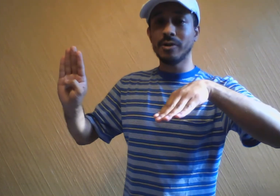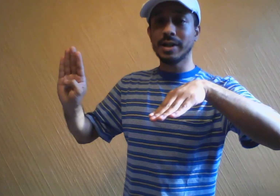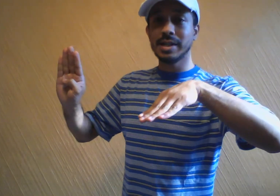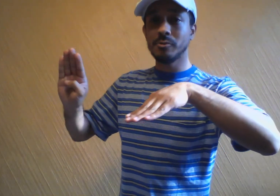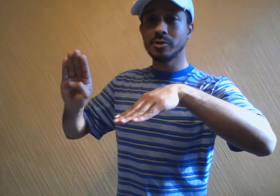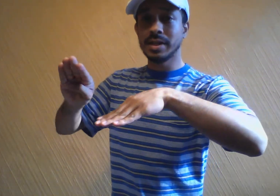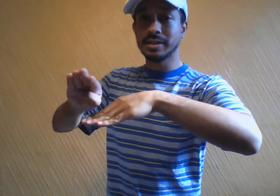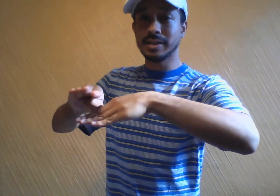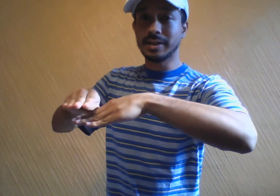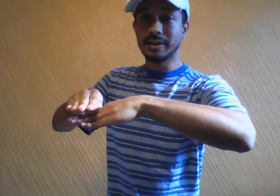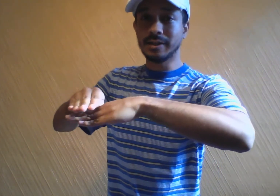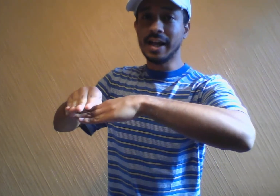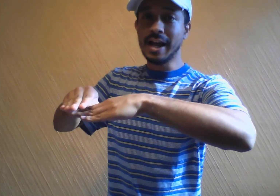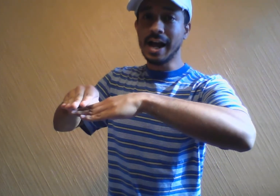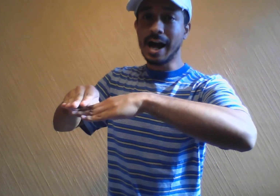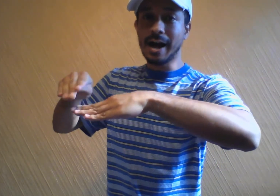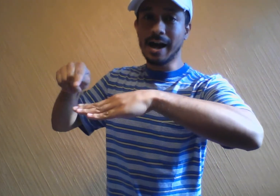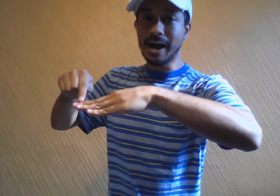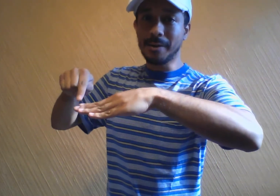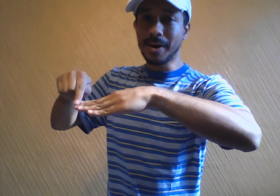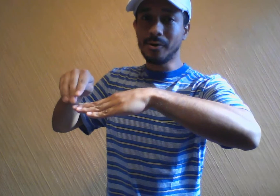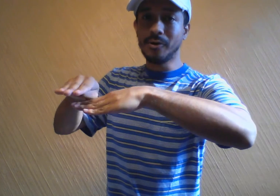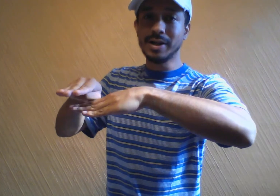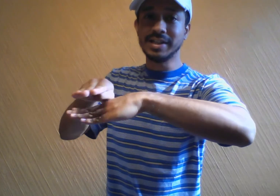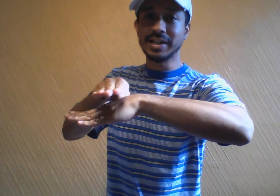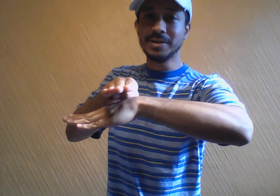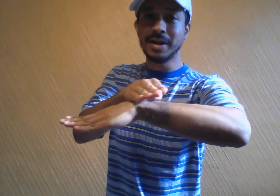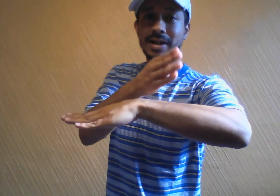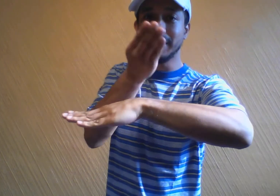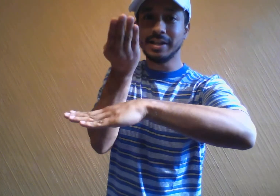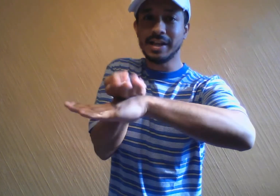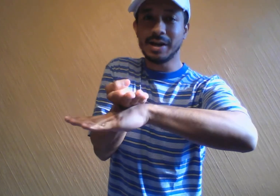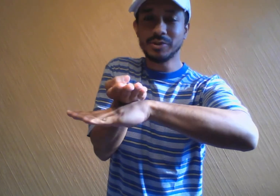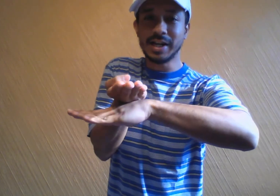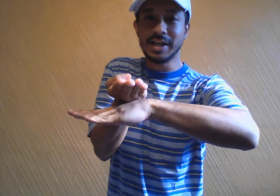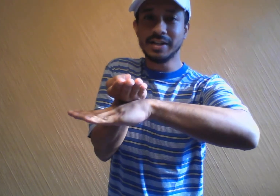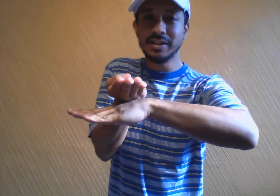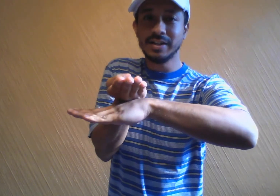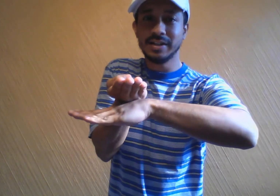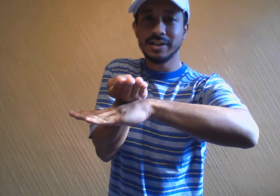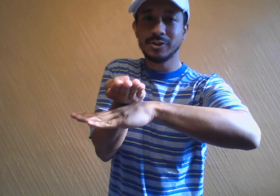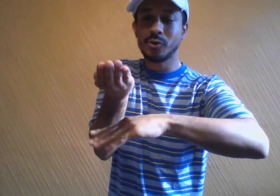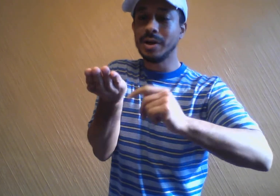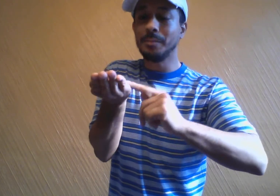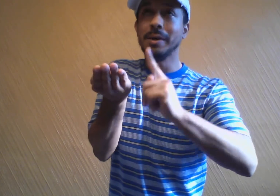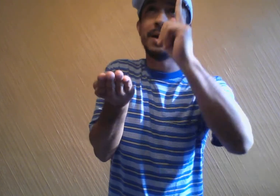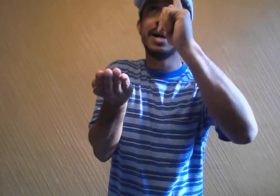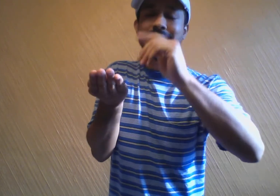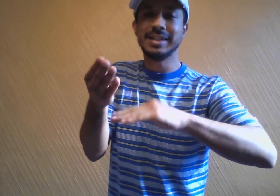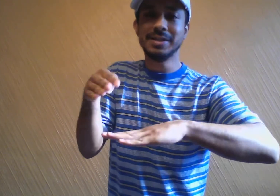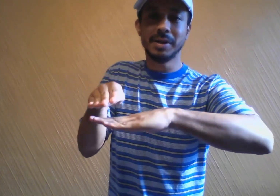lo que hacemos es de abajo hacia arriba y dejamos caer, con la palma hacia arriba.